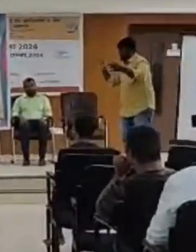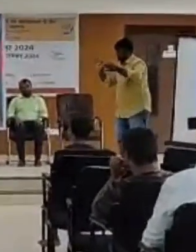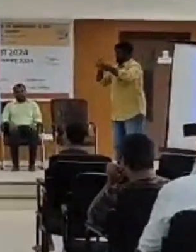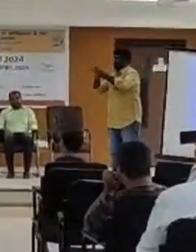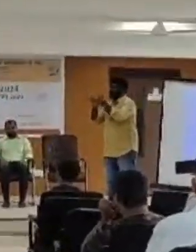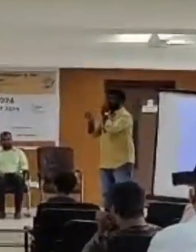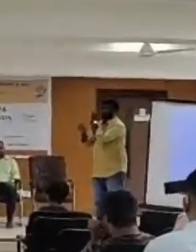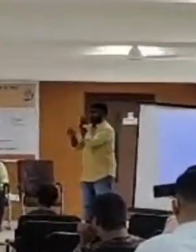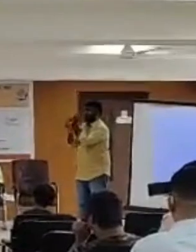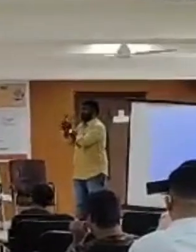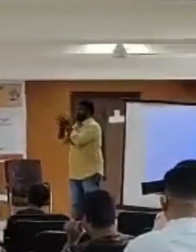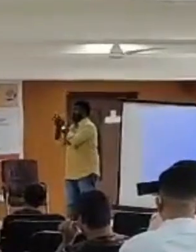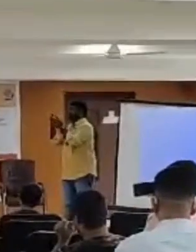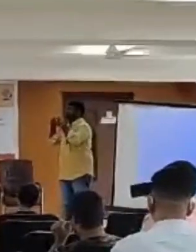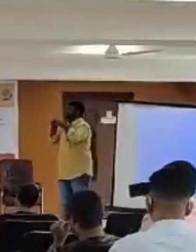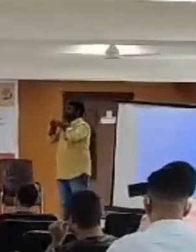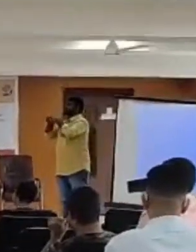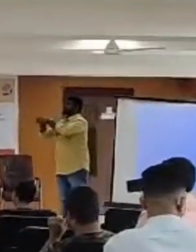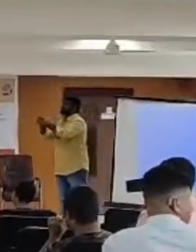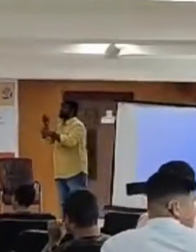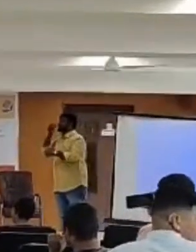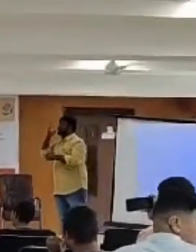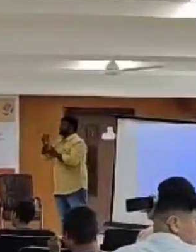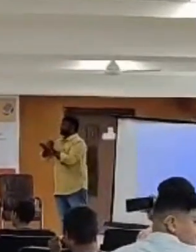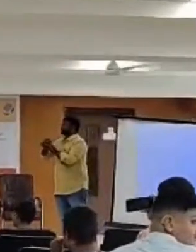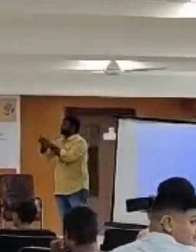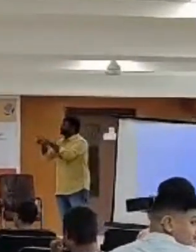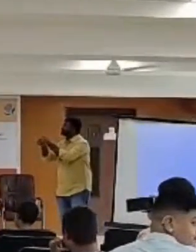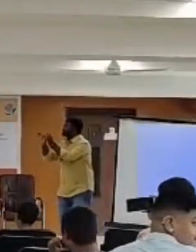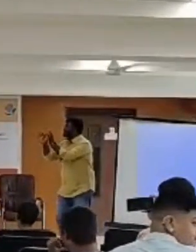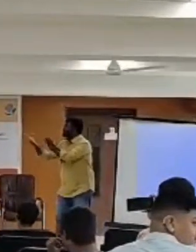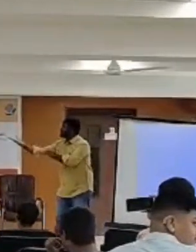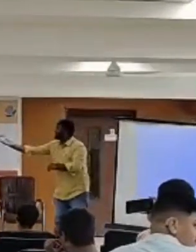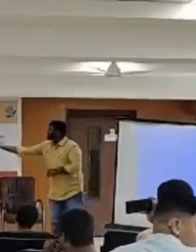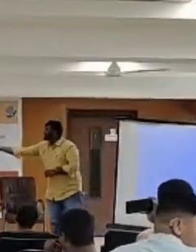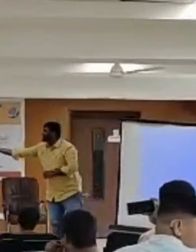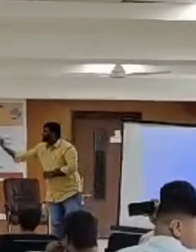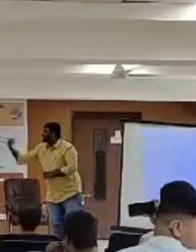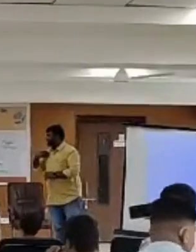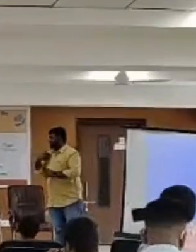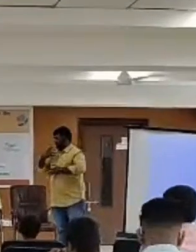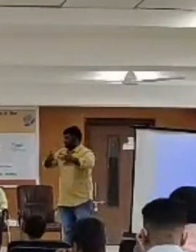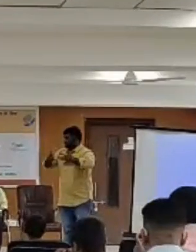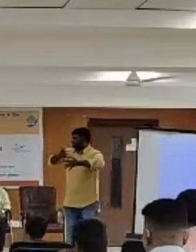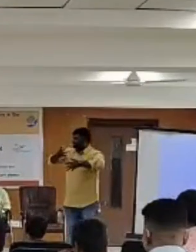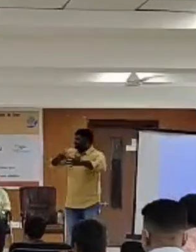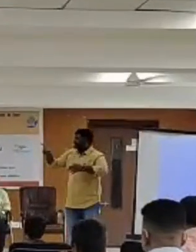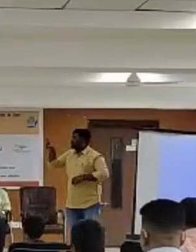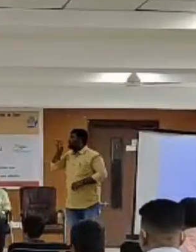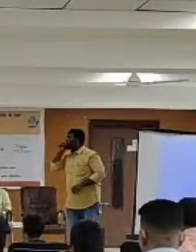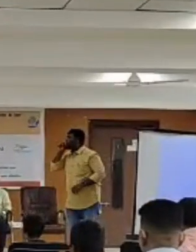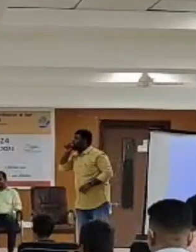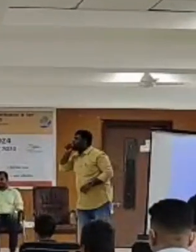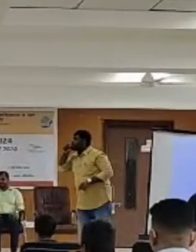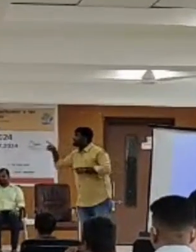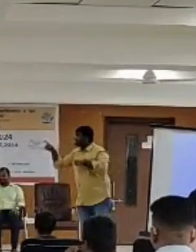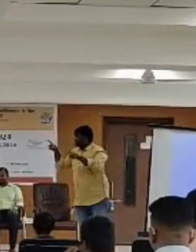ತುಂಬಾ ಖುಷಿ ವಿಷಯ. ಈಗ ಎಲ್ಲರೂ ಜೊತೆಯಾಗಿ ಸೈನ್ ಲ್ಯಾಂಗ್ವೇಜ್ ಟ್ರೈನಿಂಗು, ಈಗ ನಾನು ಇಂಟರ್ಪ್ರೆಟ್